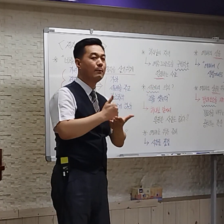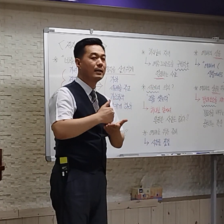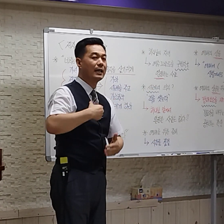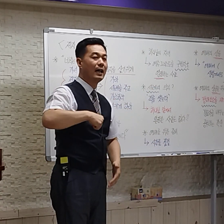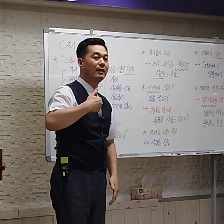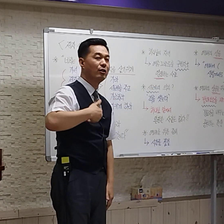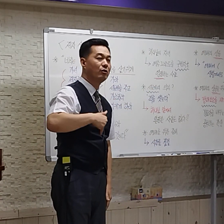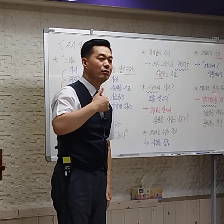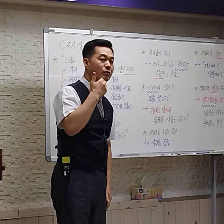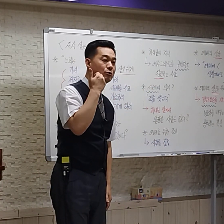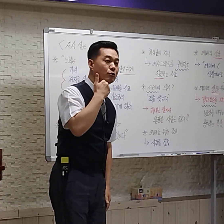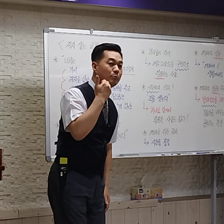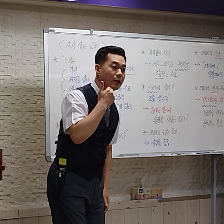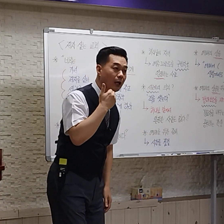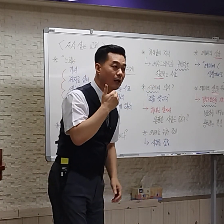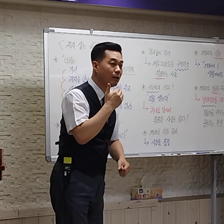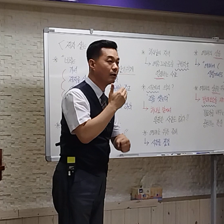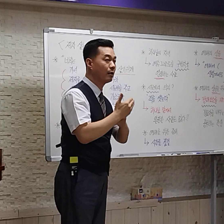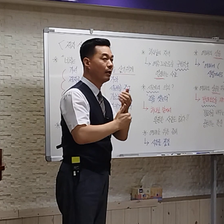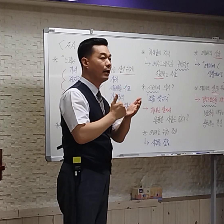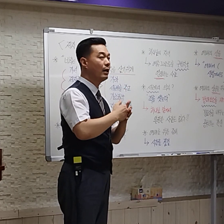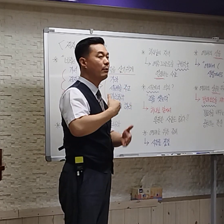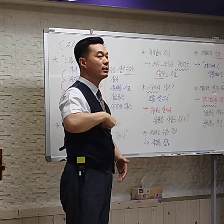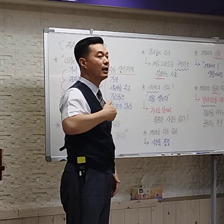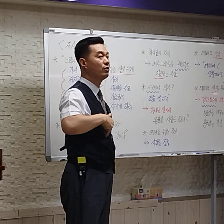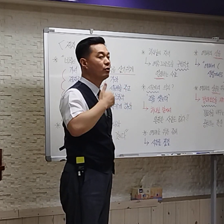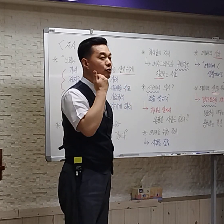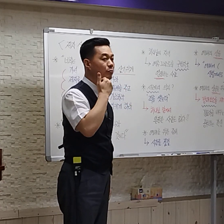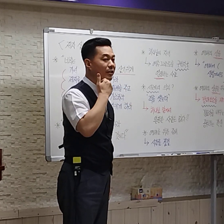하나님의 자녀는 누굽니까? 하나님의 자녀는 누굽니까?